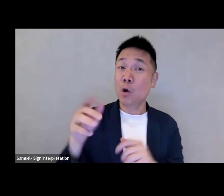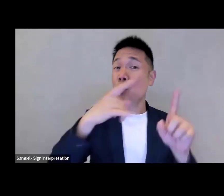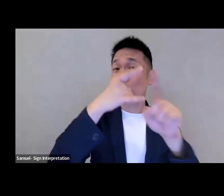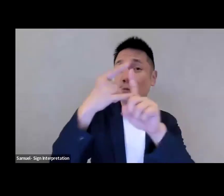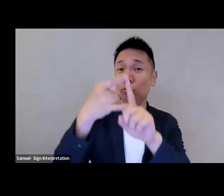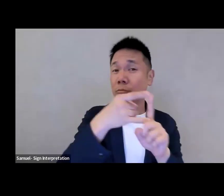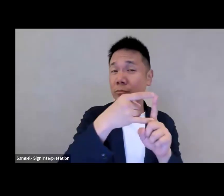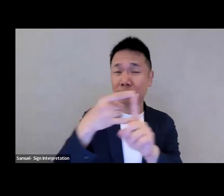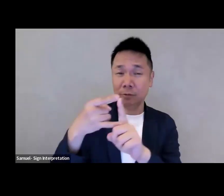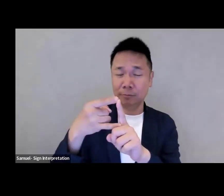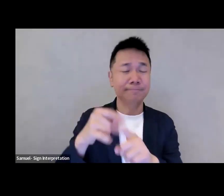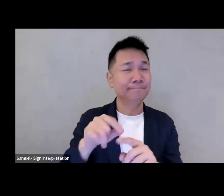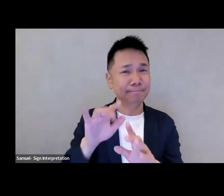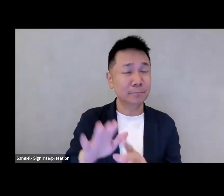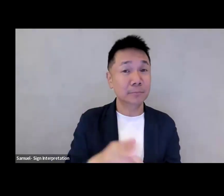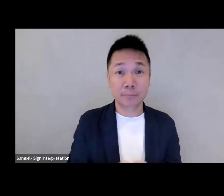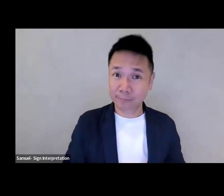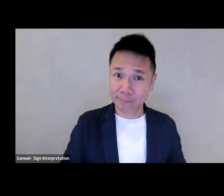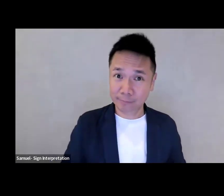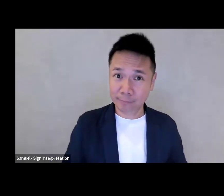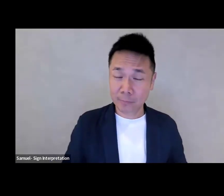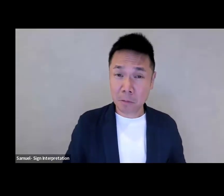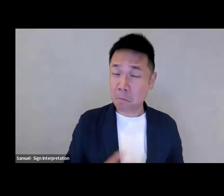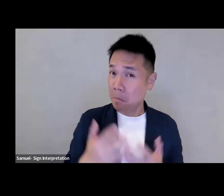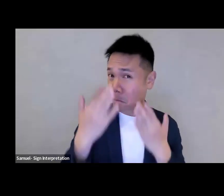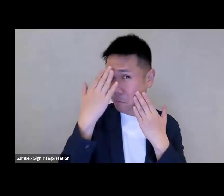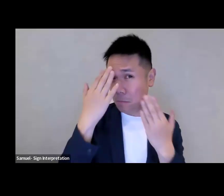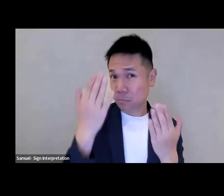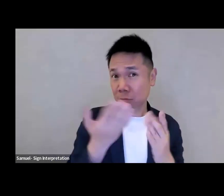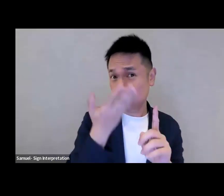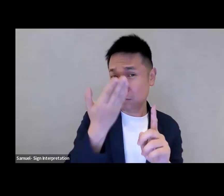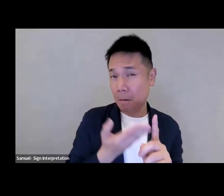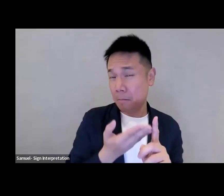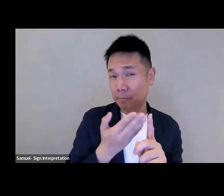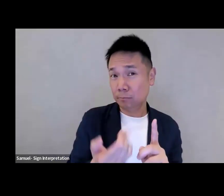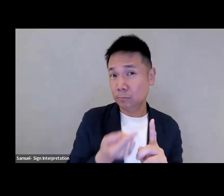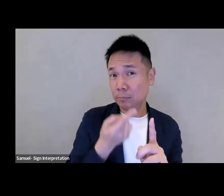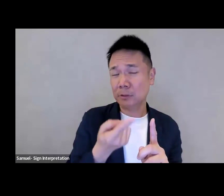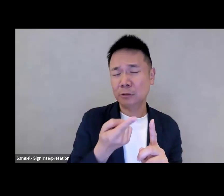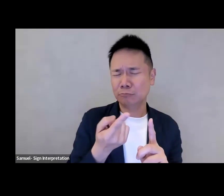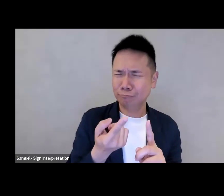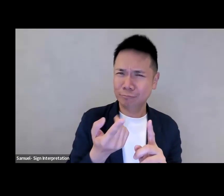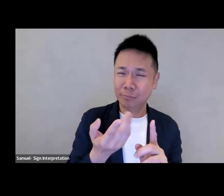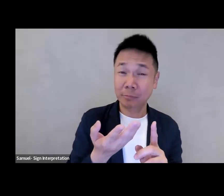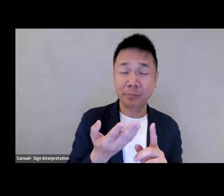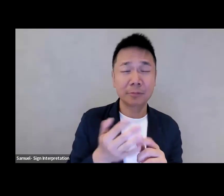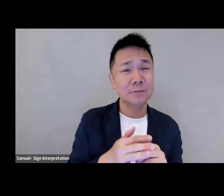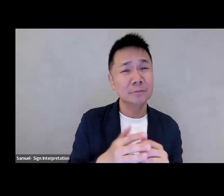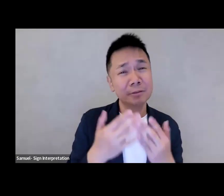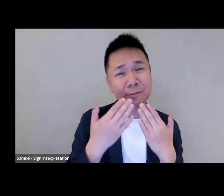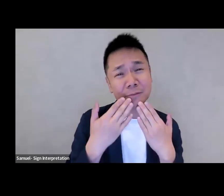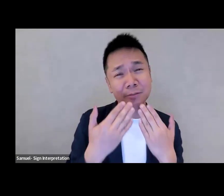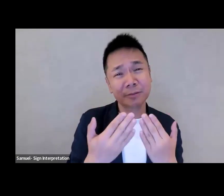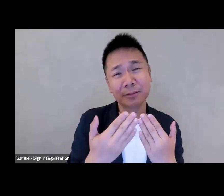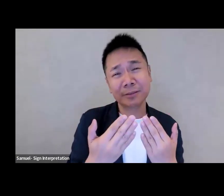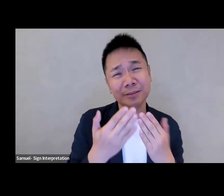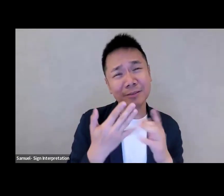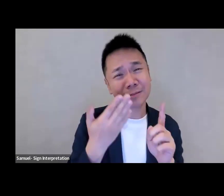我在去年3月的时候，在一个会议，Zoom 会议，在几内